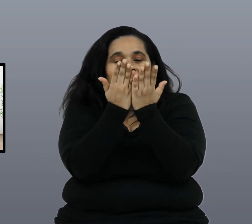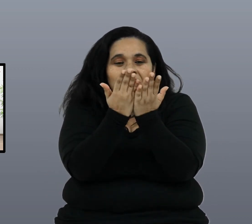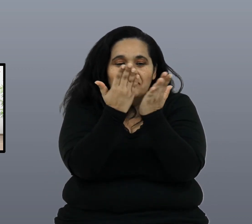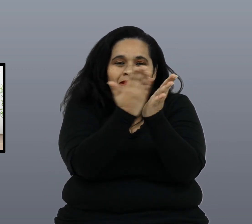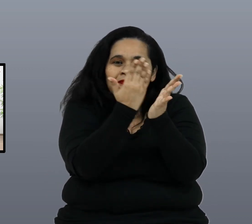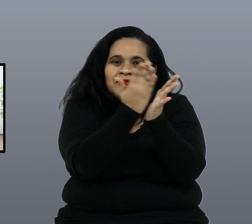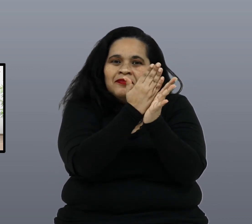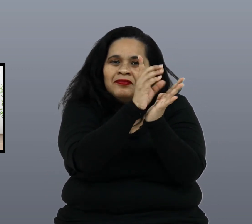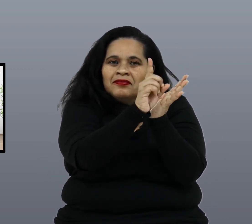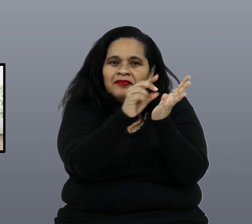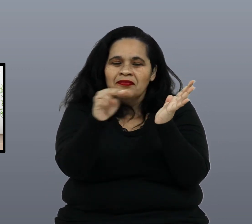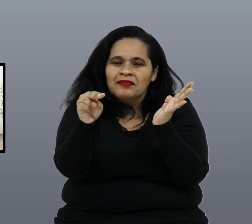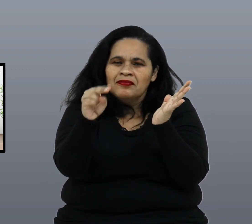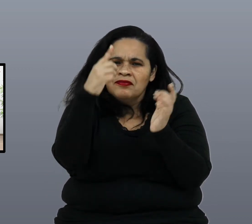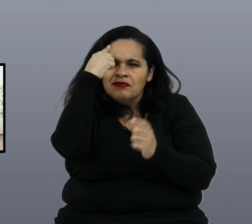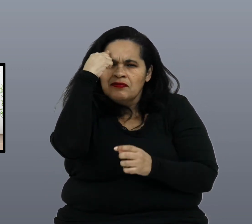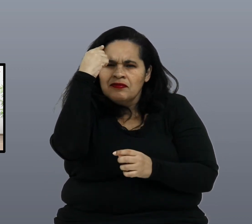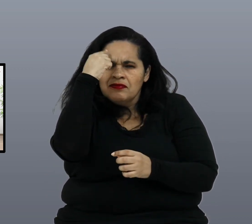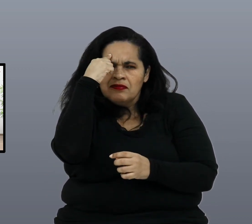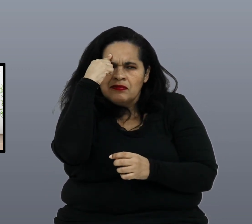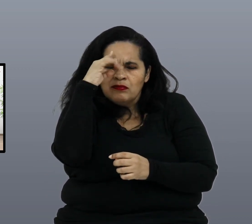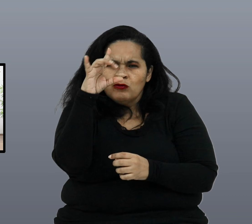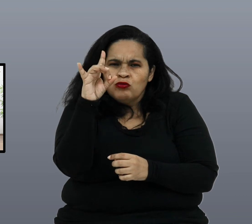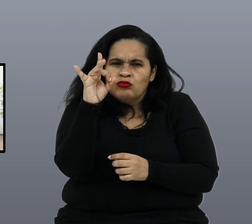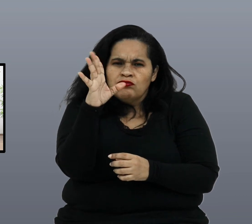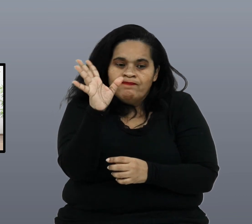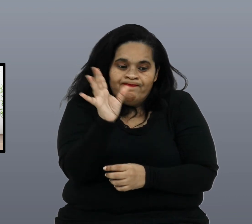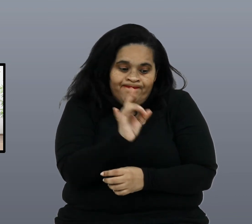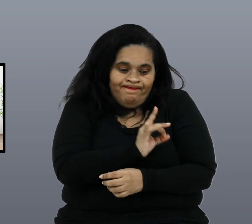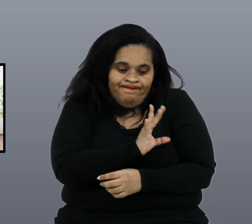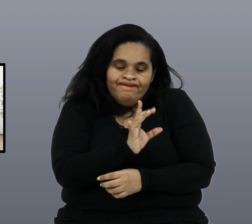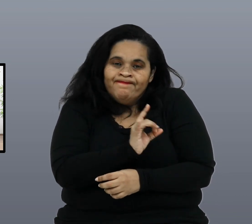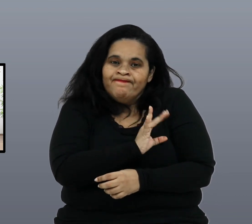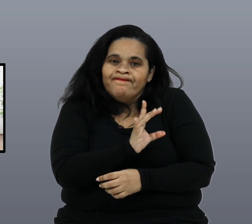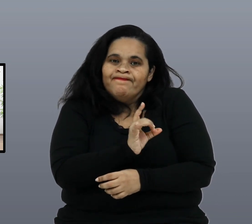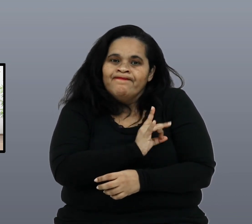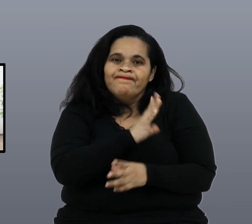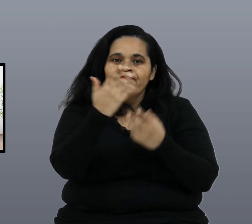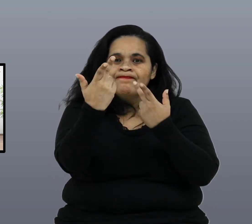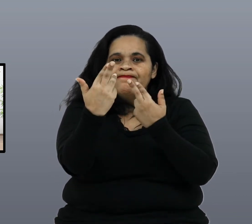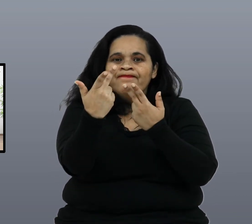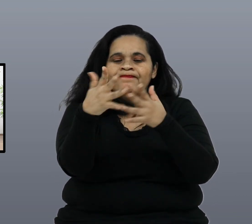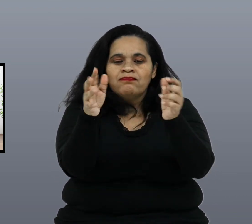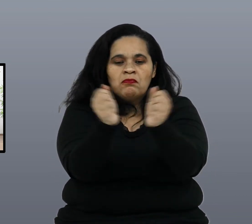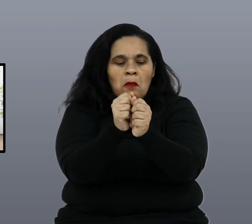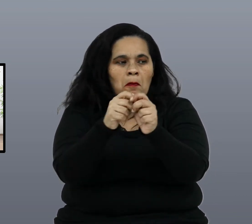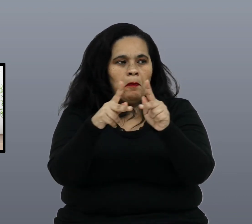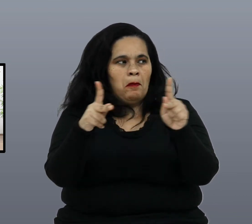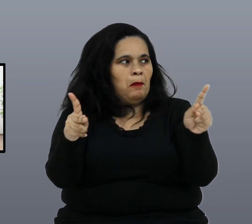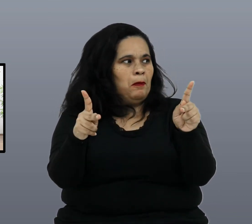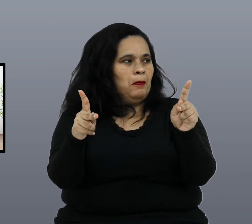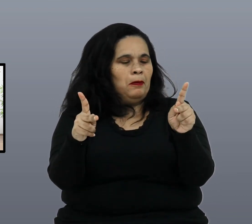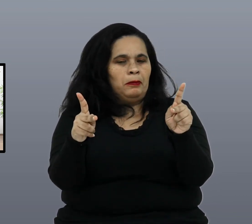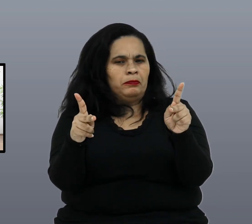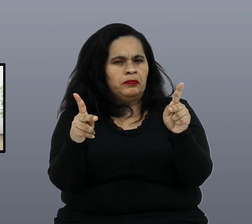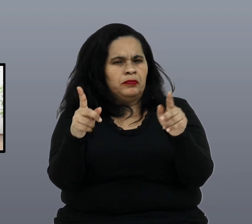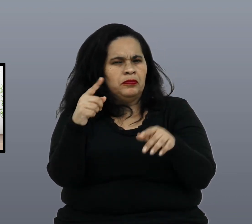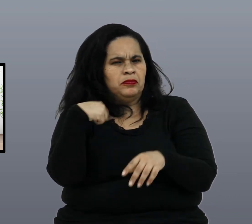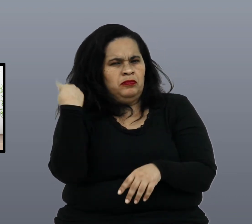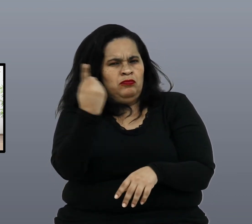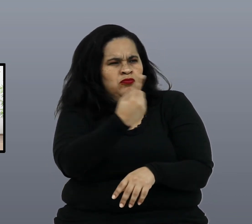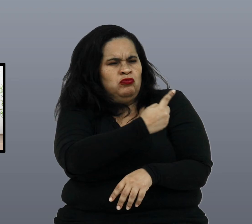é um livro para causar espanto, assim como o livro do Apocalipse não foi escrito para nos